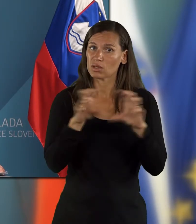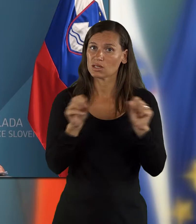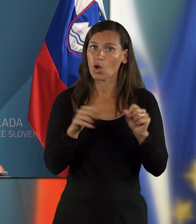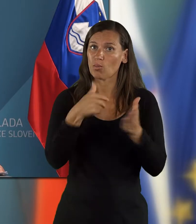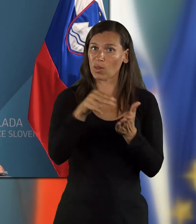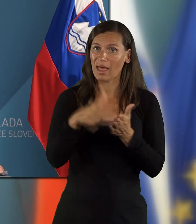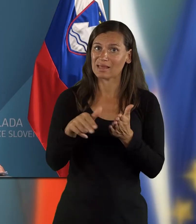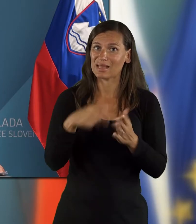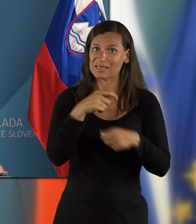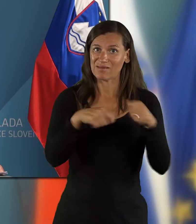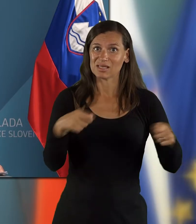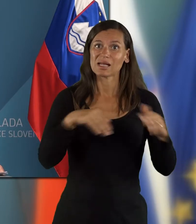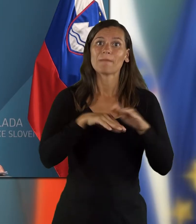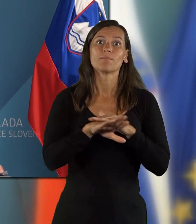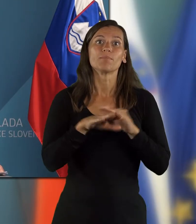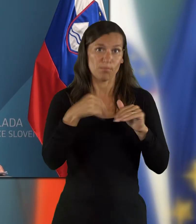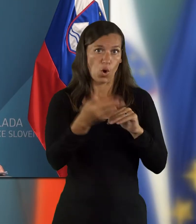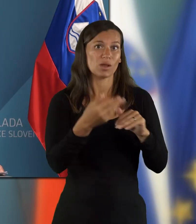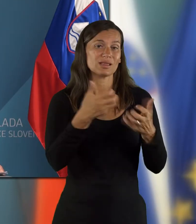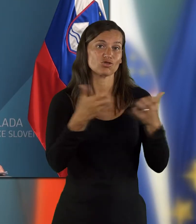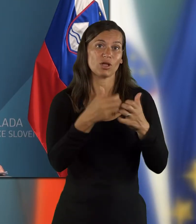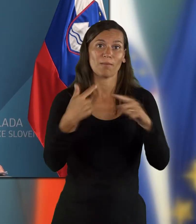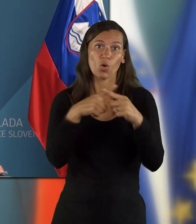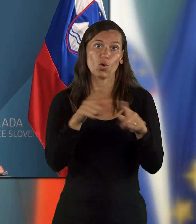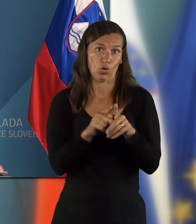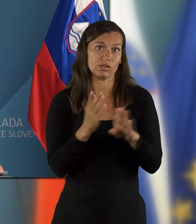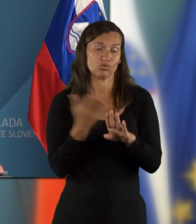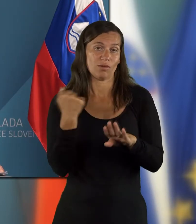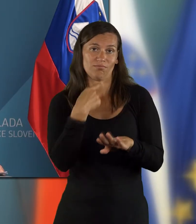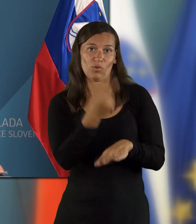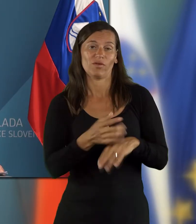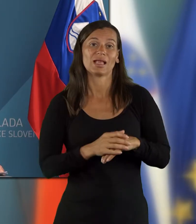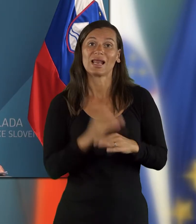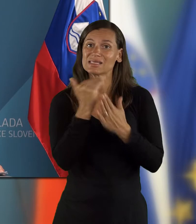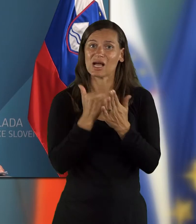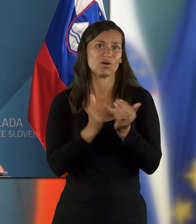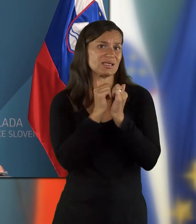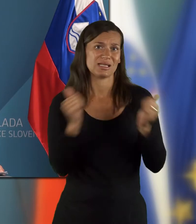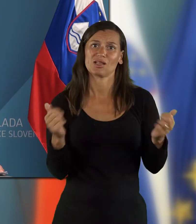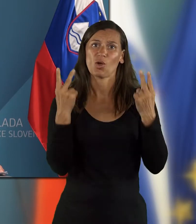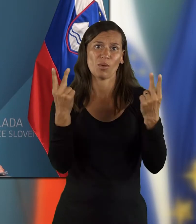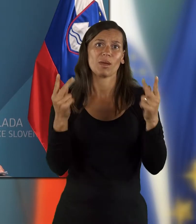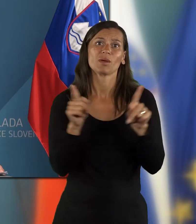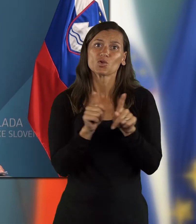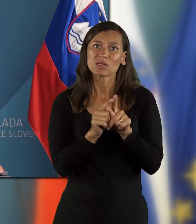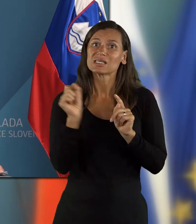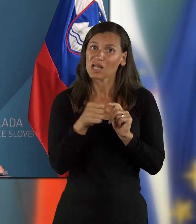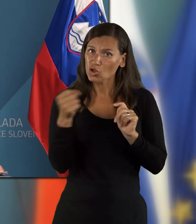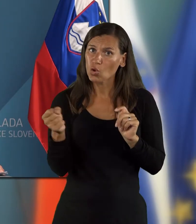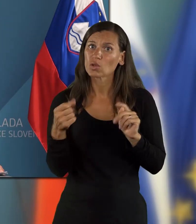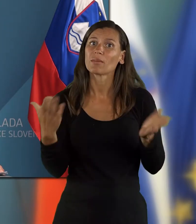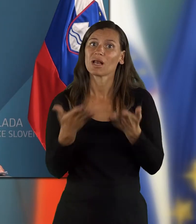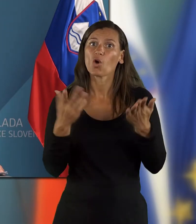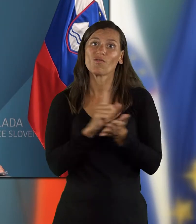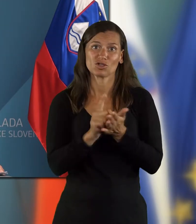za izpolnitev prodajne zaveze po tržnih pogojih, kot sem omenila prej, zakon je izredno pomemben tudi zato, da